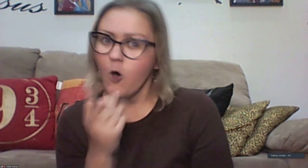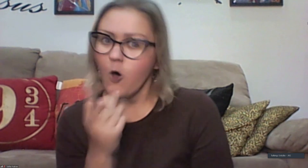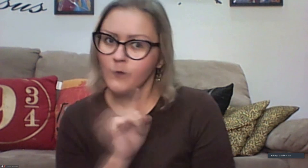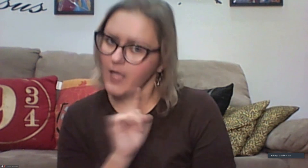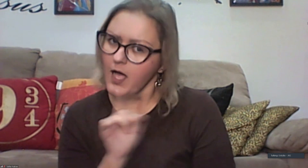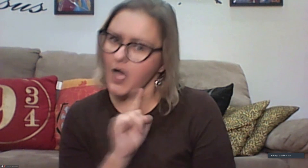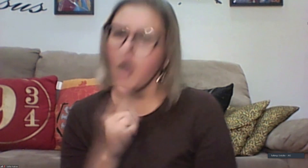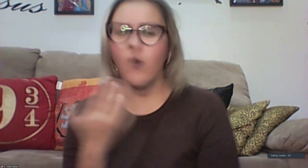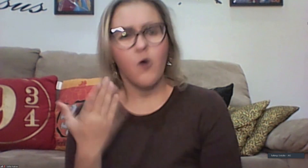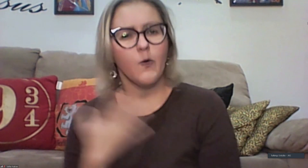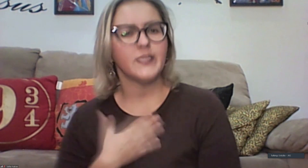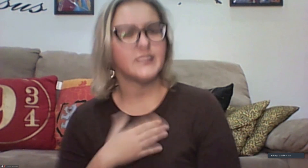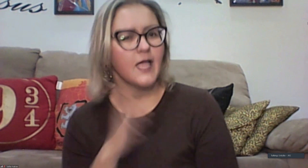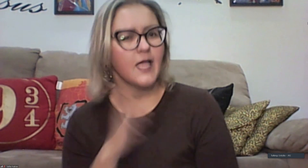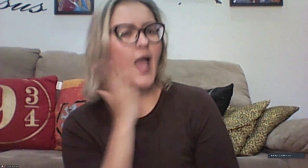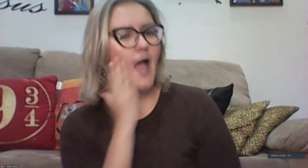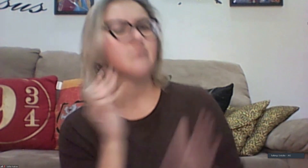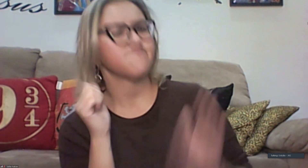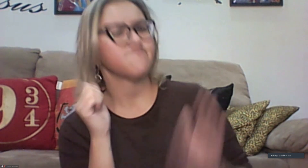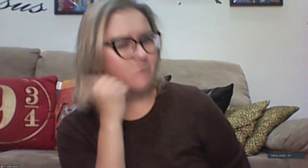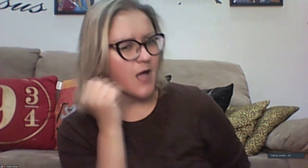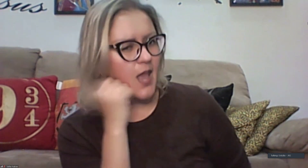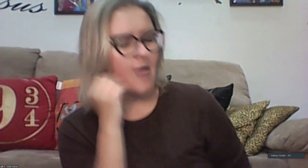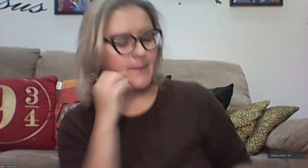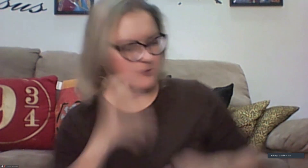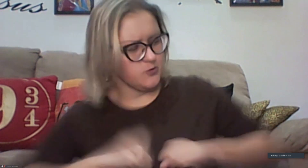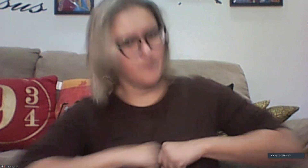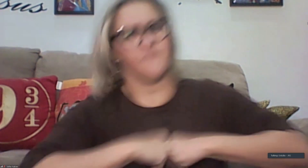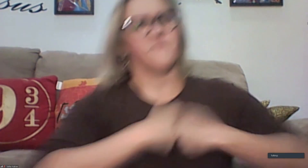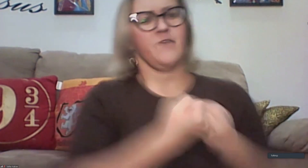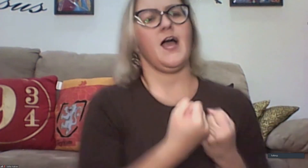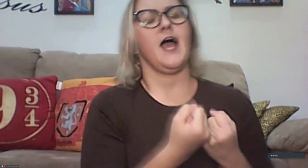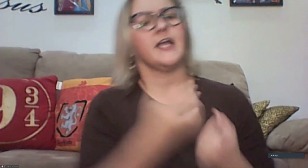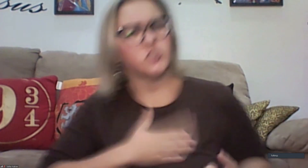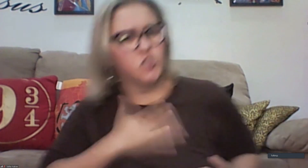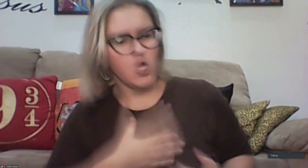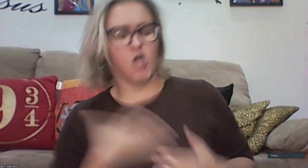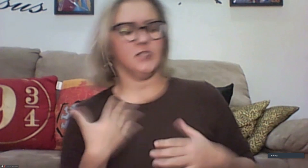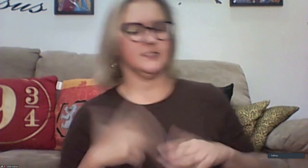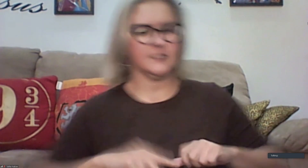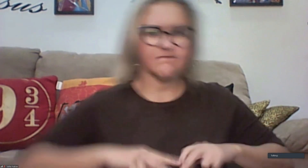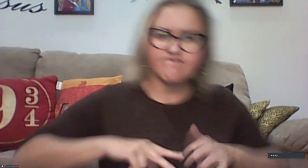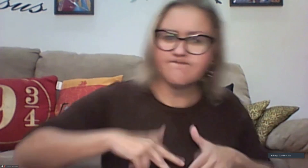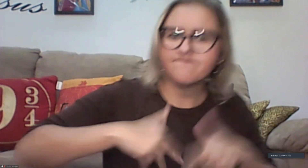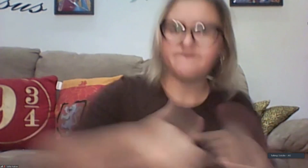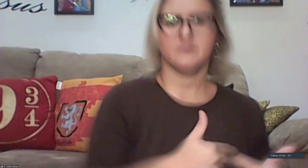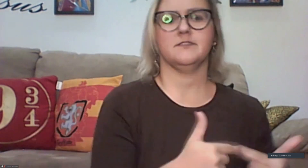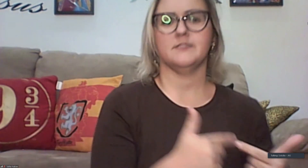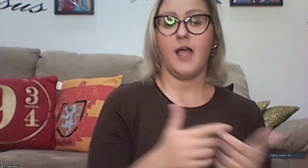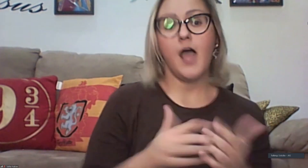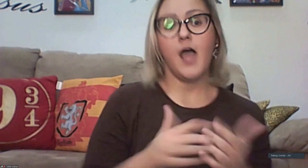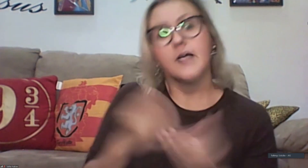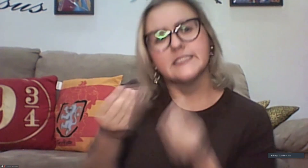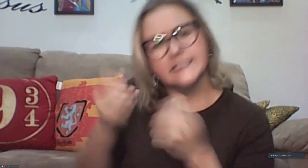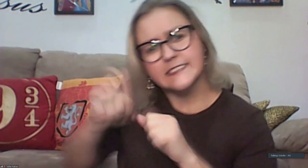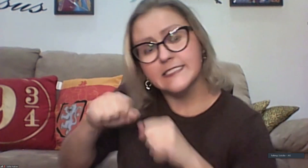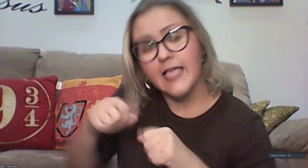cara de pau? Será que ele é mais esforçado? Será que não? Então depende. Você,